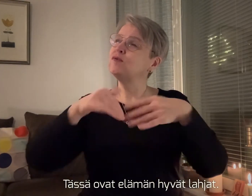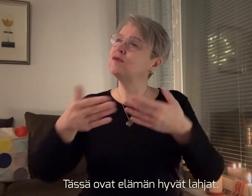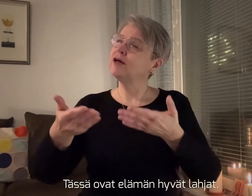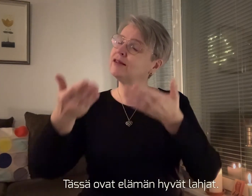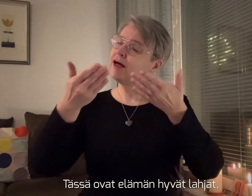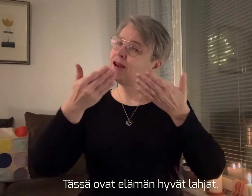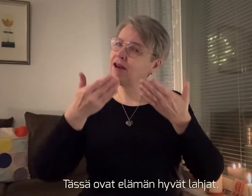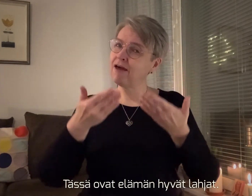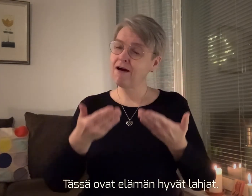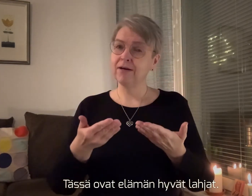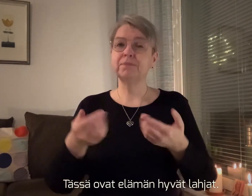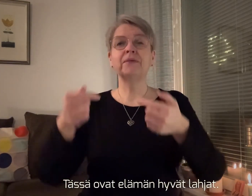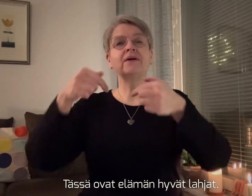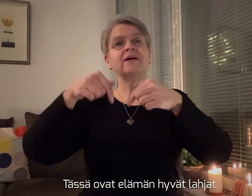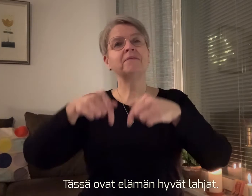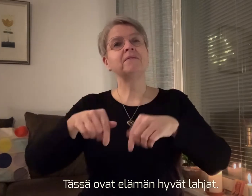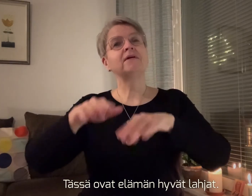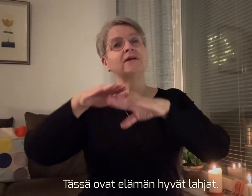Tässä ovat elämän hyvät lahjat.